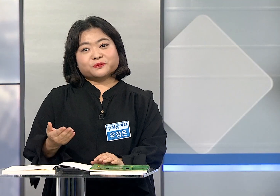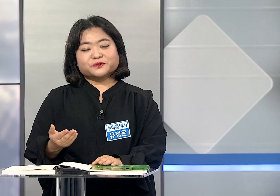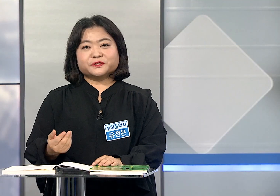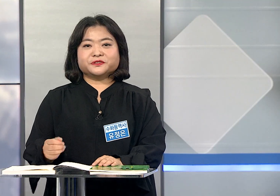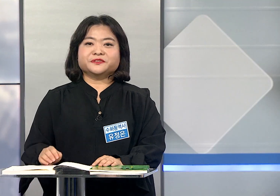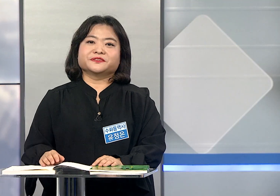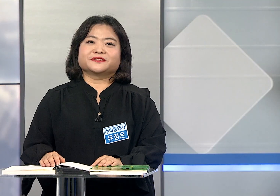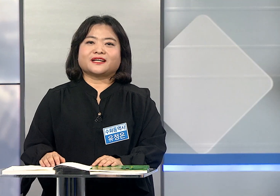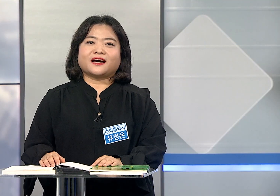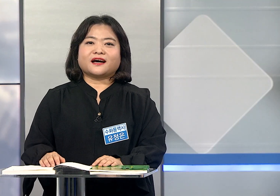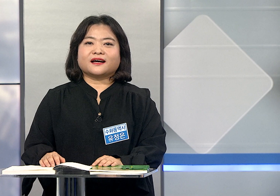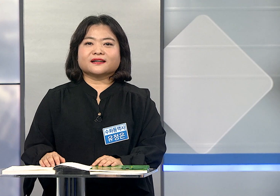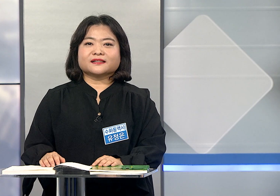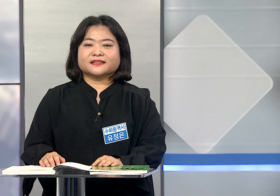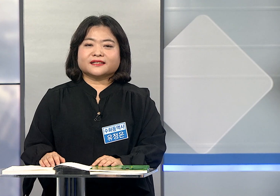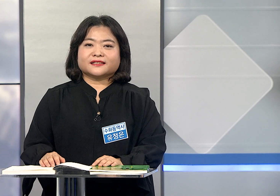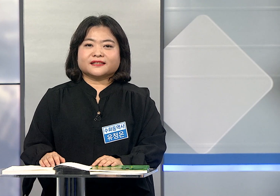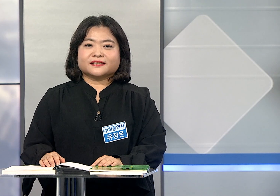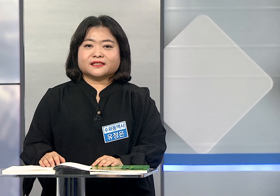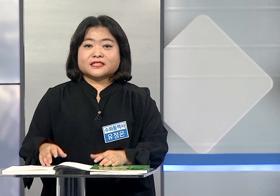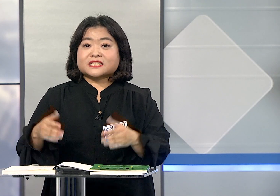안녕하세요, 여러분.